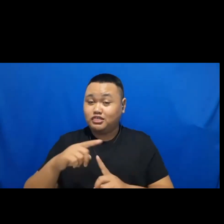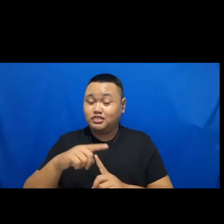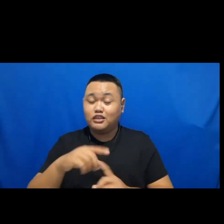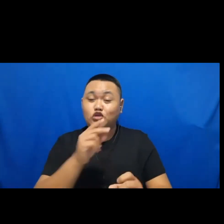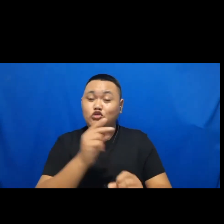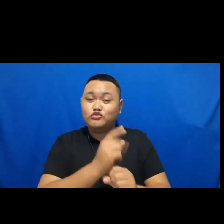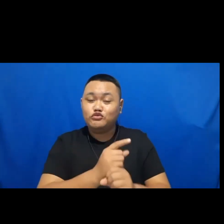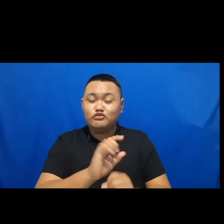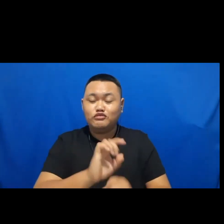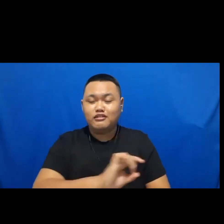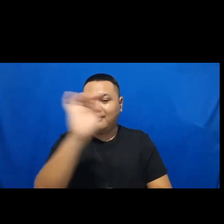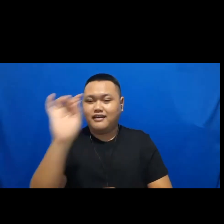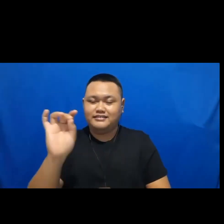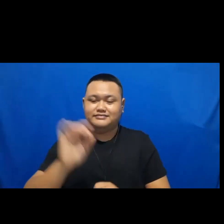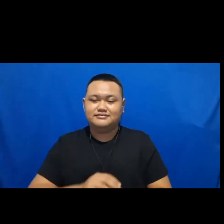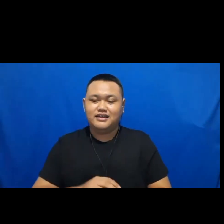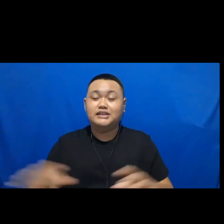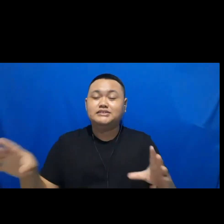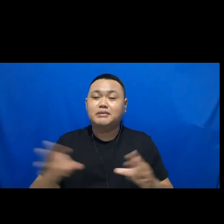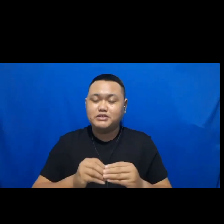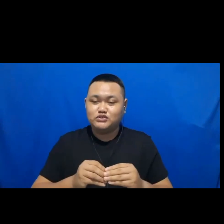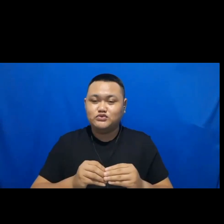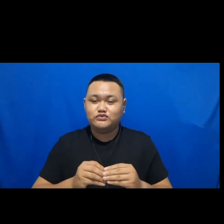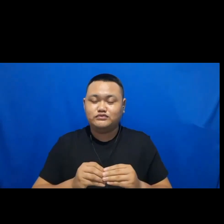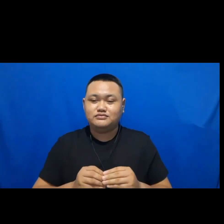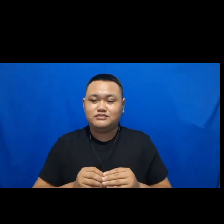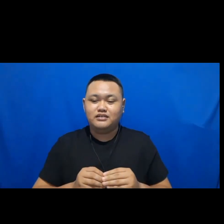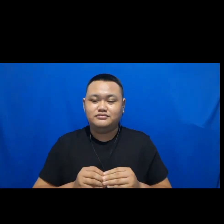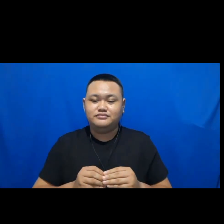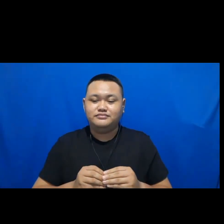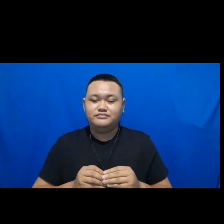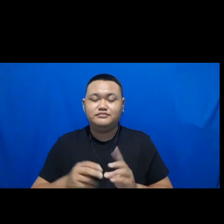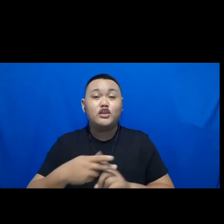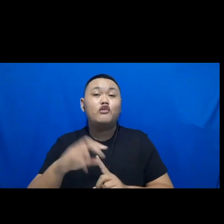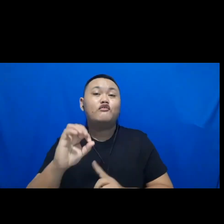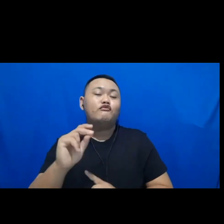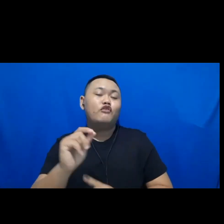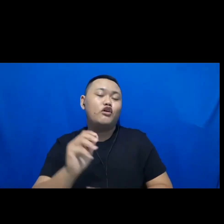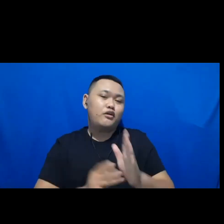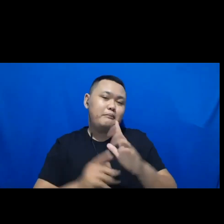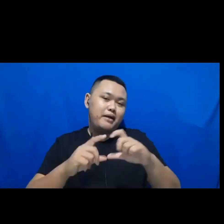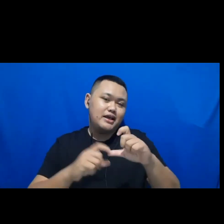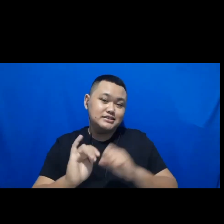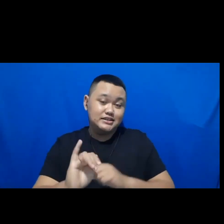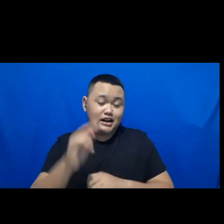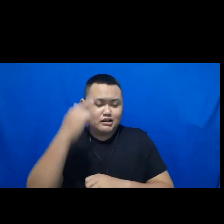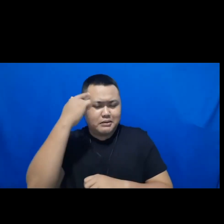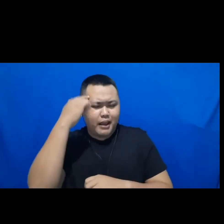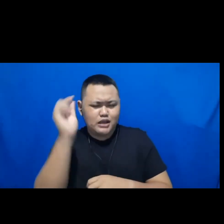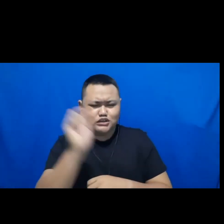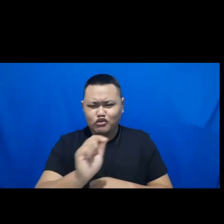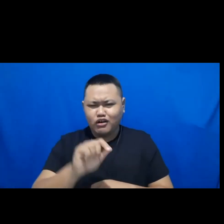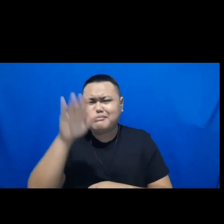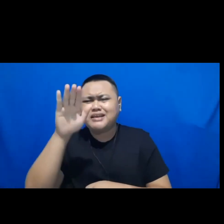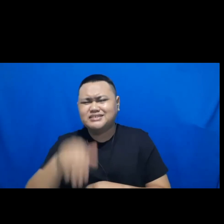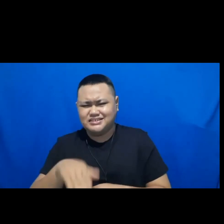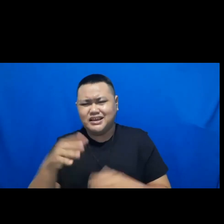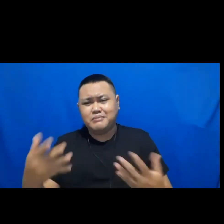ini penting untuk dilakukan. Nah, tadi contohnya juga sudah banyak disampaikan oleh Pak Hima, Pak Tono, Bu Fitri, begitu